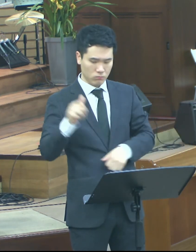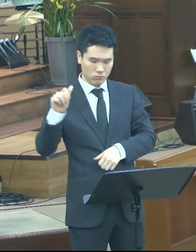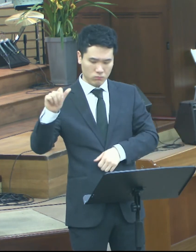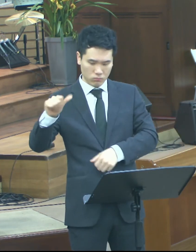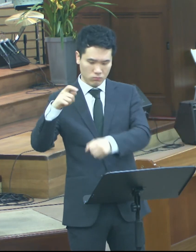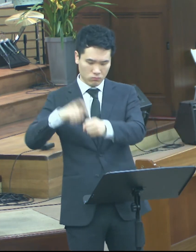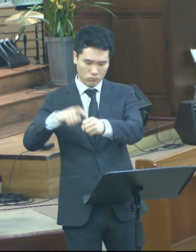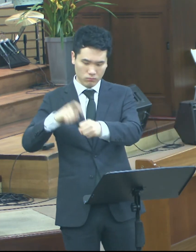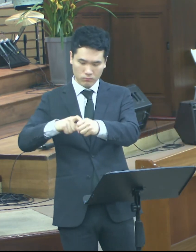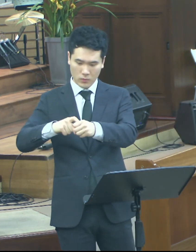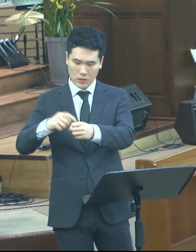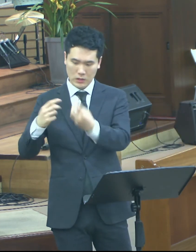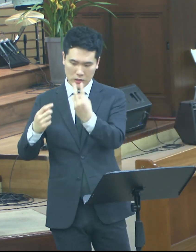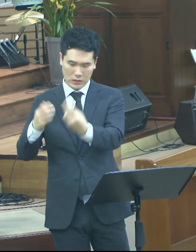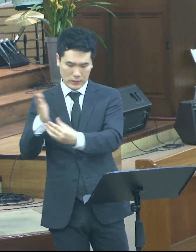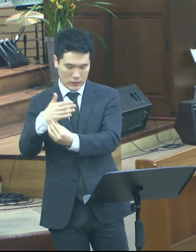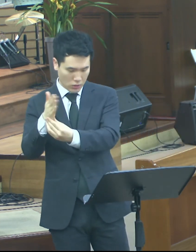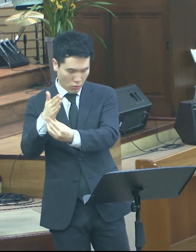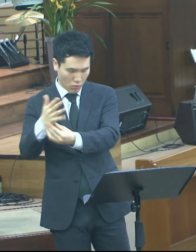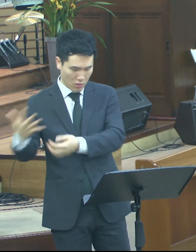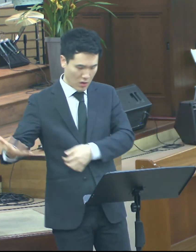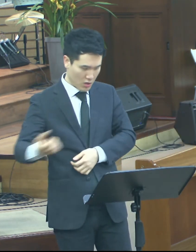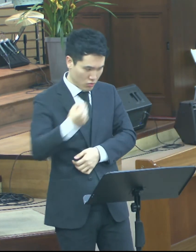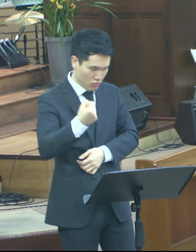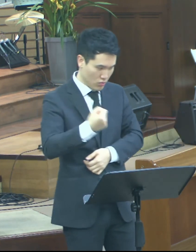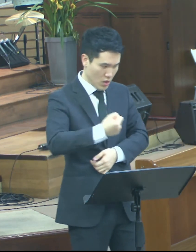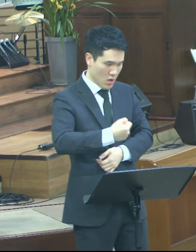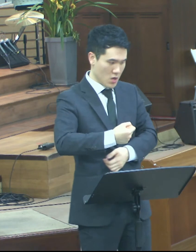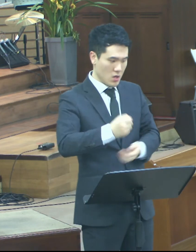몇 바구니 남은 조각을 거뒀지? 12바구니죠.